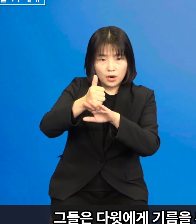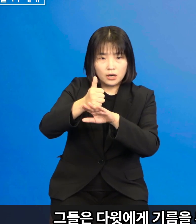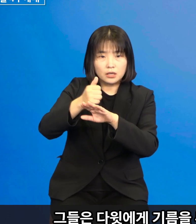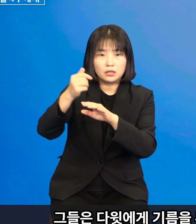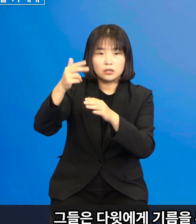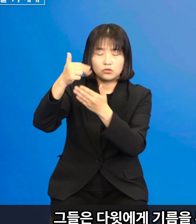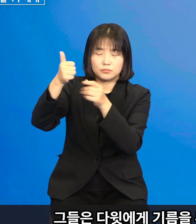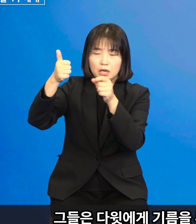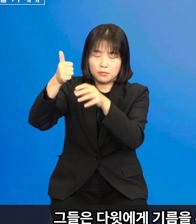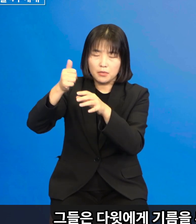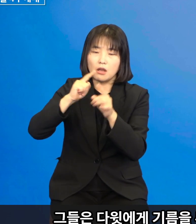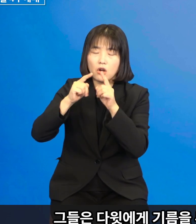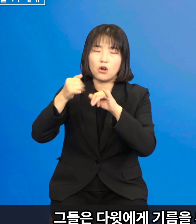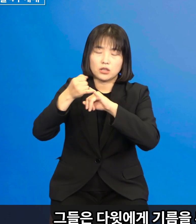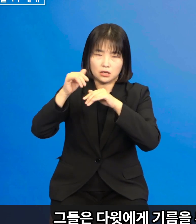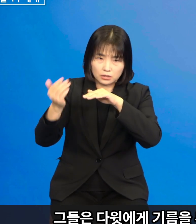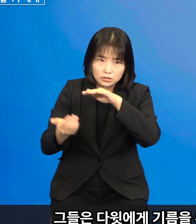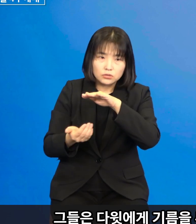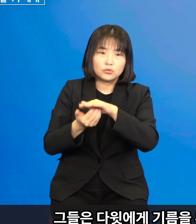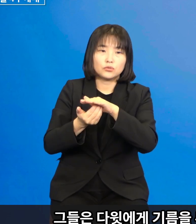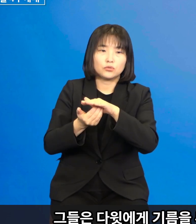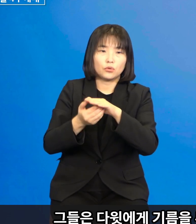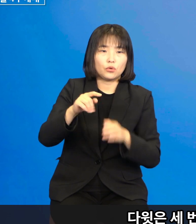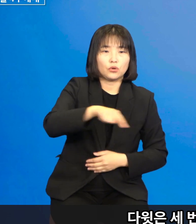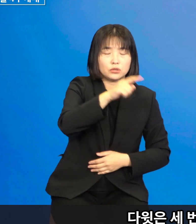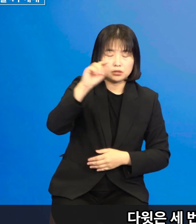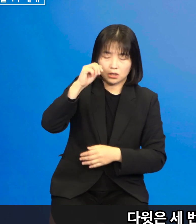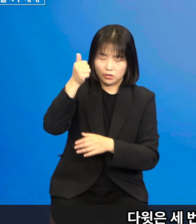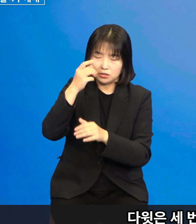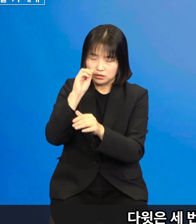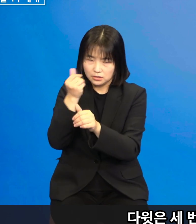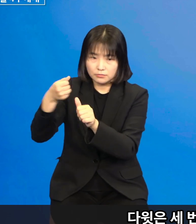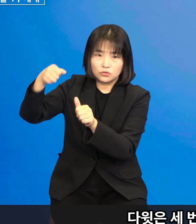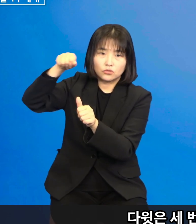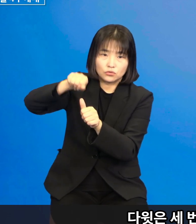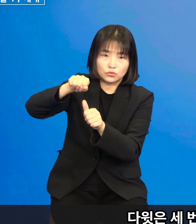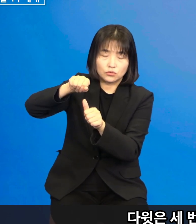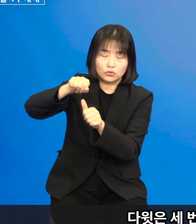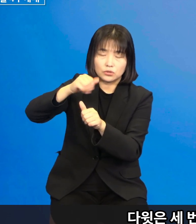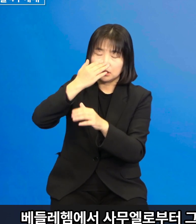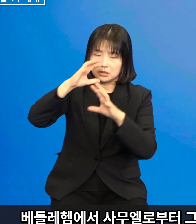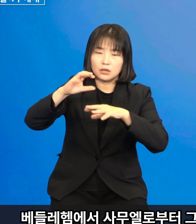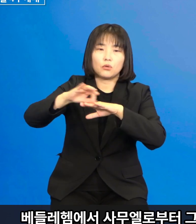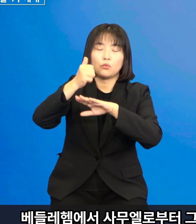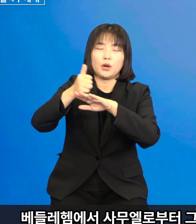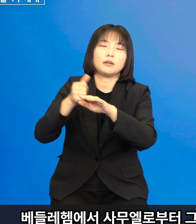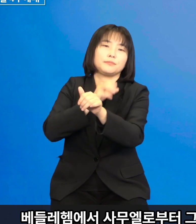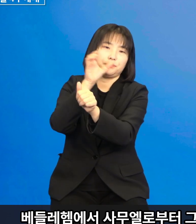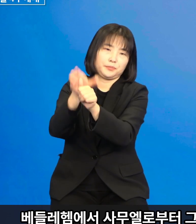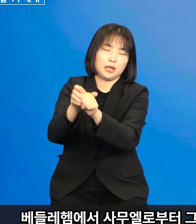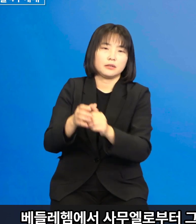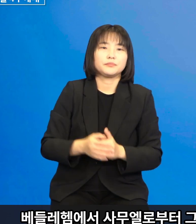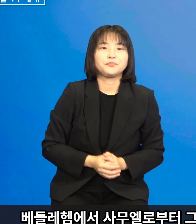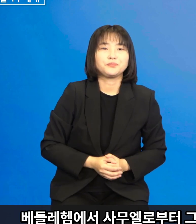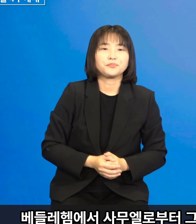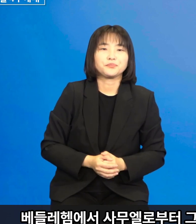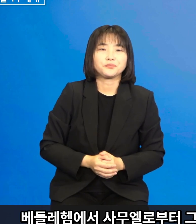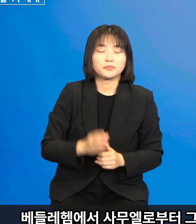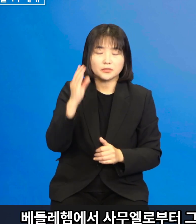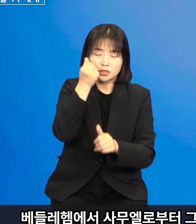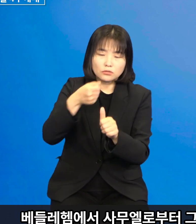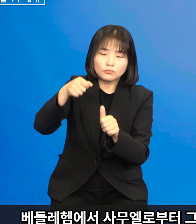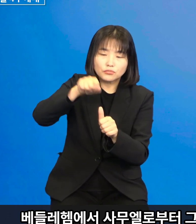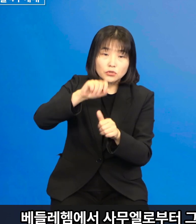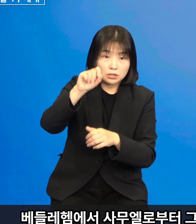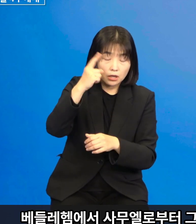그들은 다윗에게 기름을 부어 이스라엘의 왕으로 삼았다. 다윗은 3번 기름 부음 받아요. 베들레헴에서 사무엘로부터, 그 그